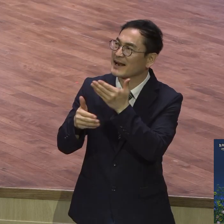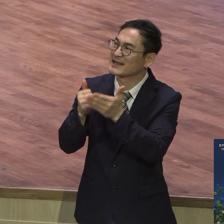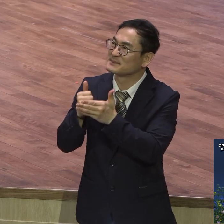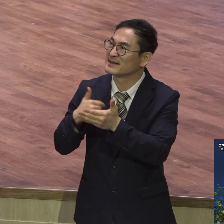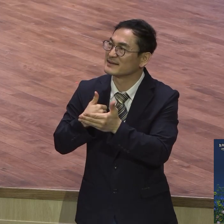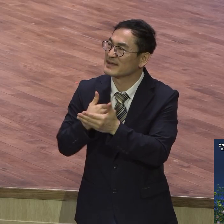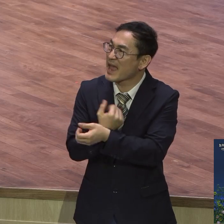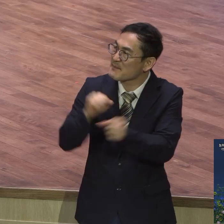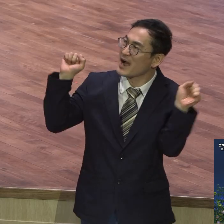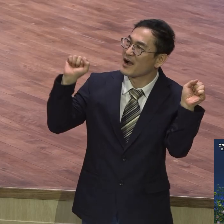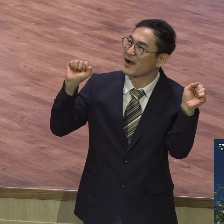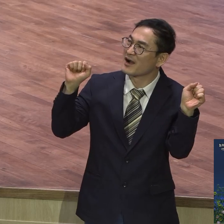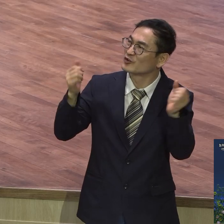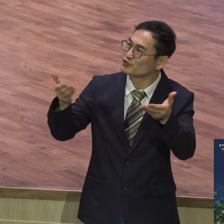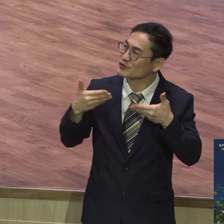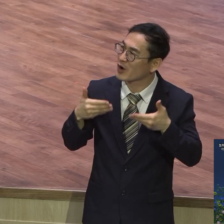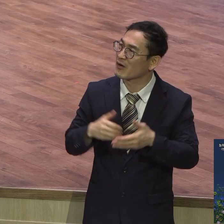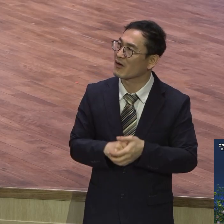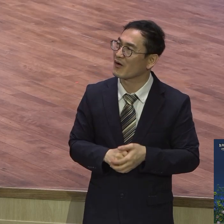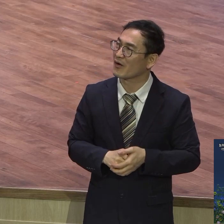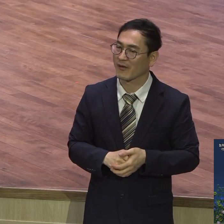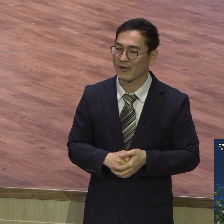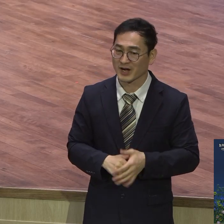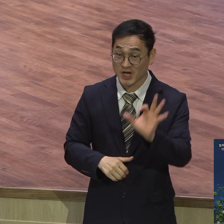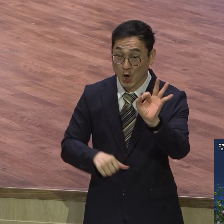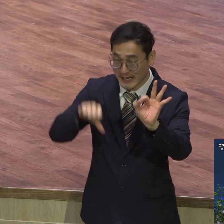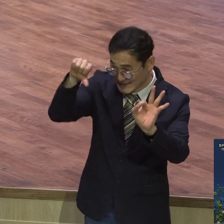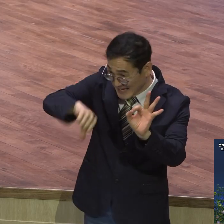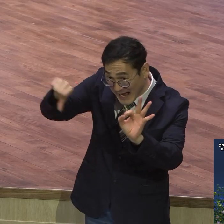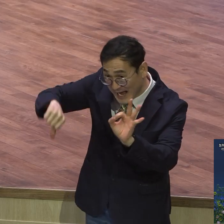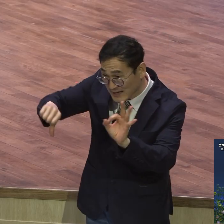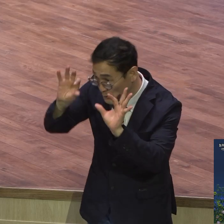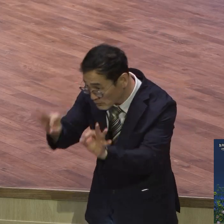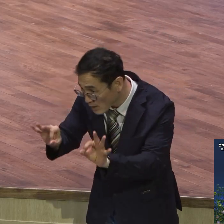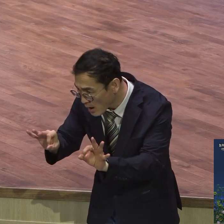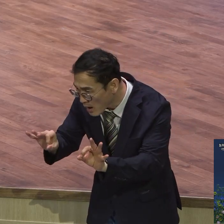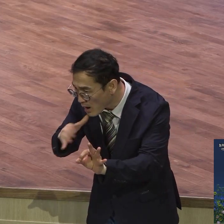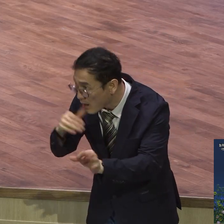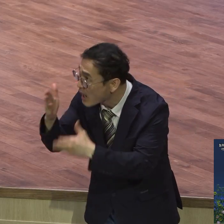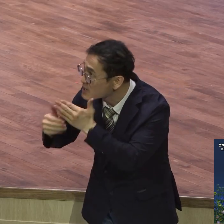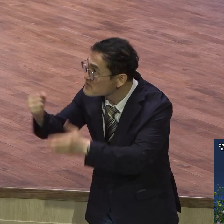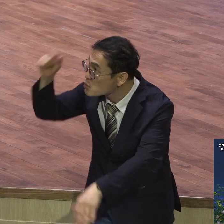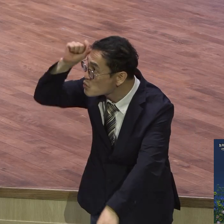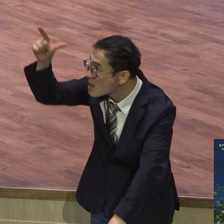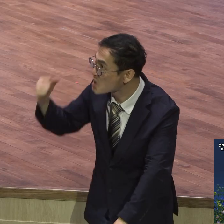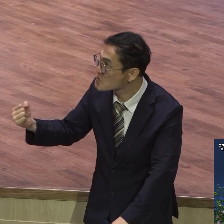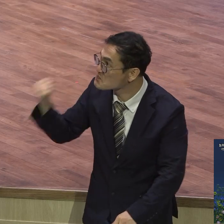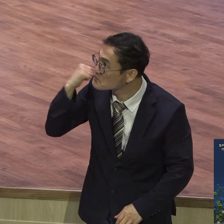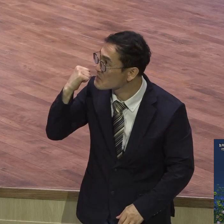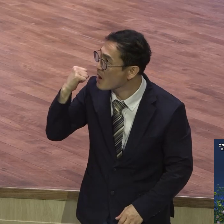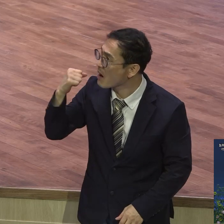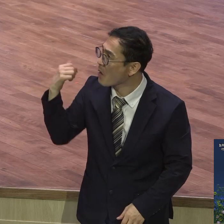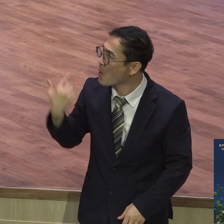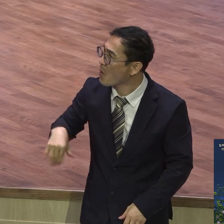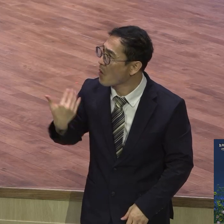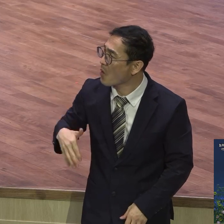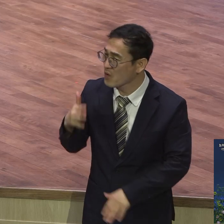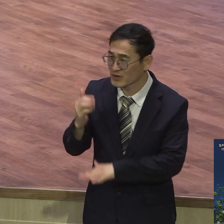우리 나올 수 없구나 10가지 재앙을 보면서 체험을 했습니다. 그리고 하나님께서 약속하신 가난한 땅으로